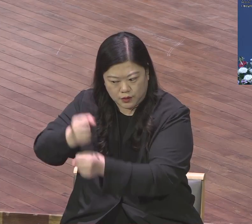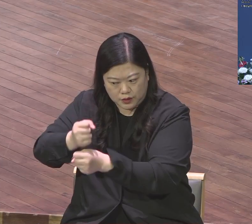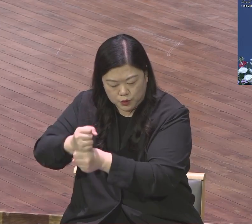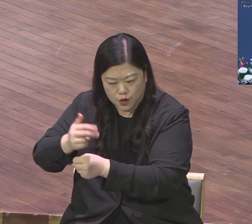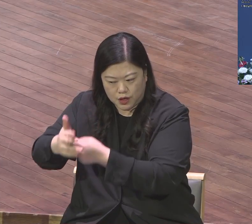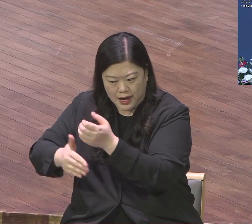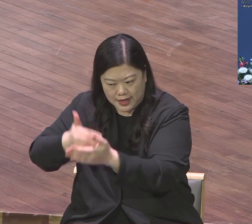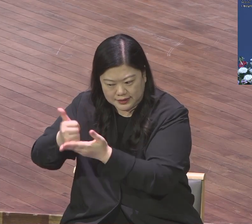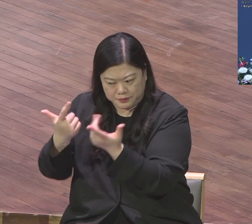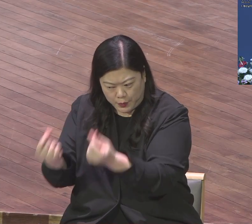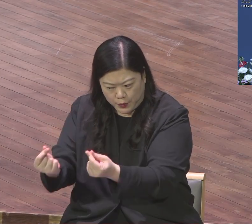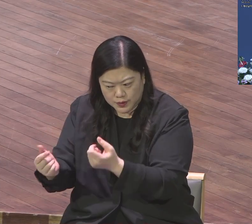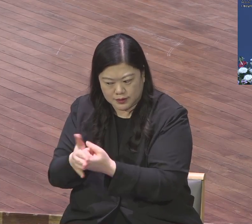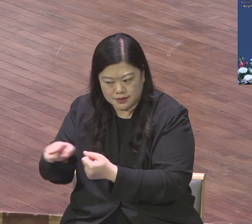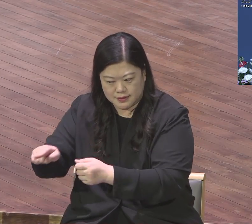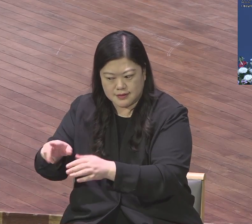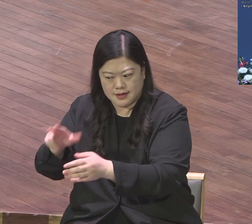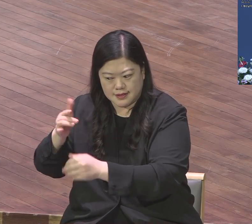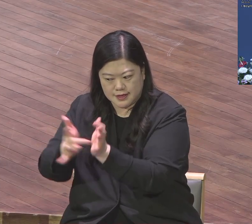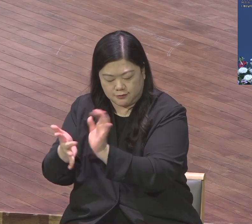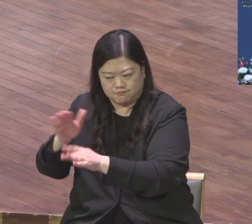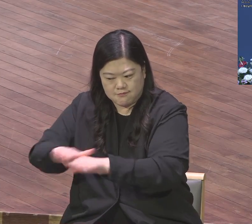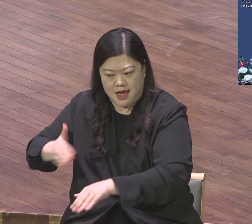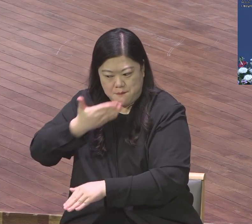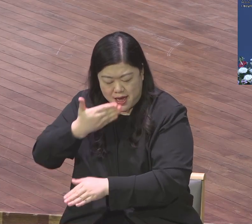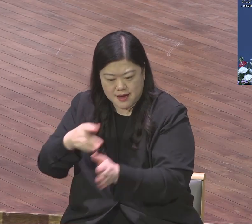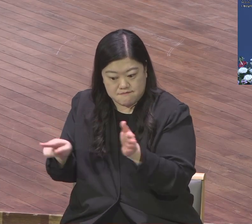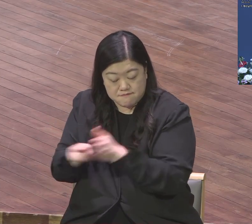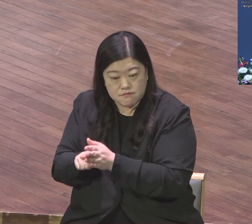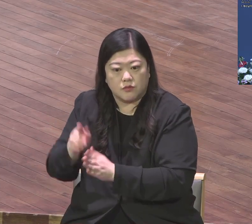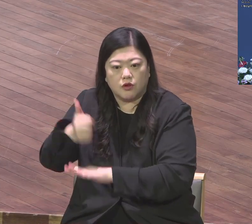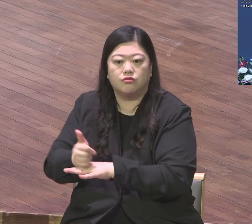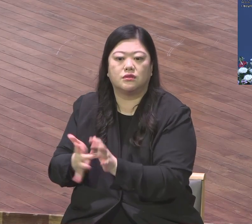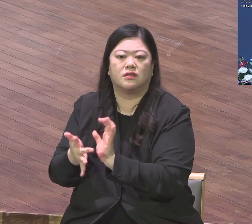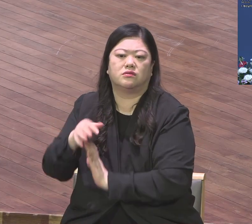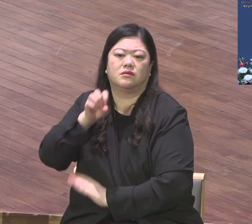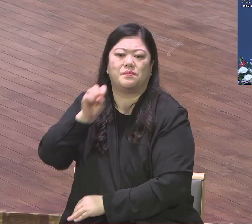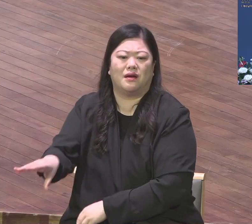없다라고 생각하고 예수님께 부탁을 한 것입니다.